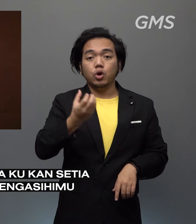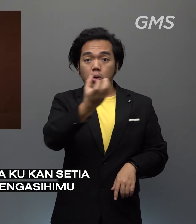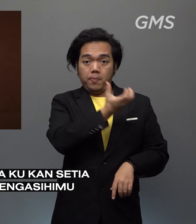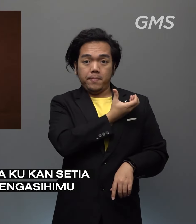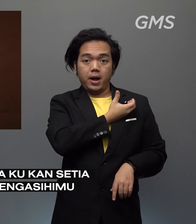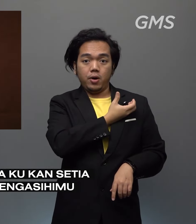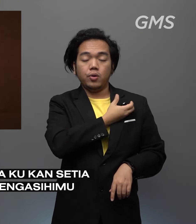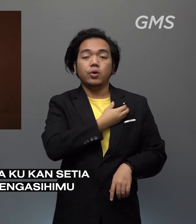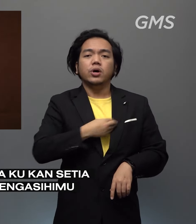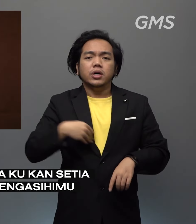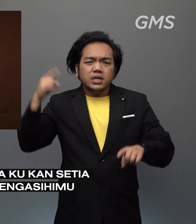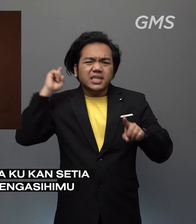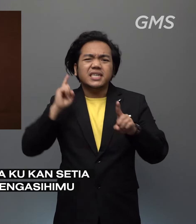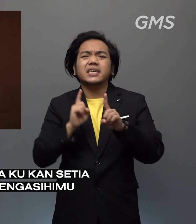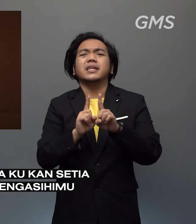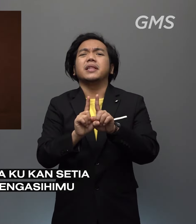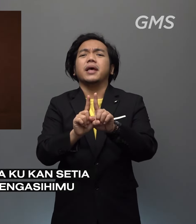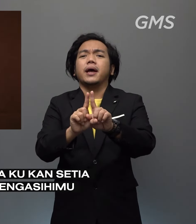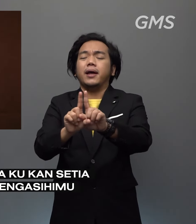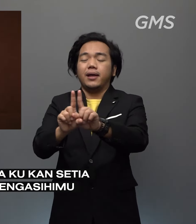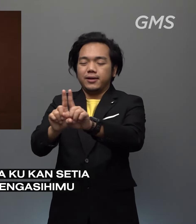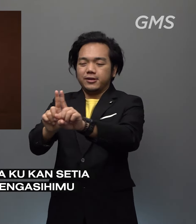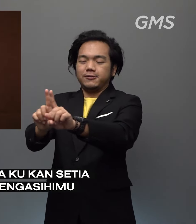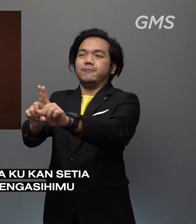ku kan setia